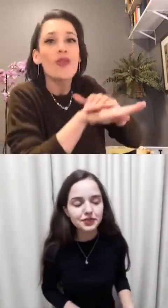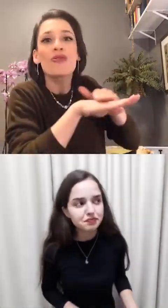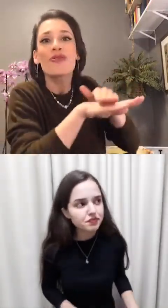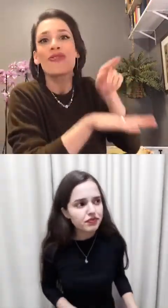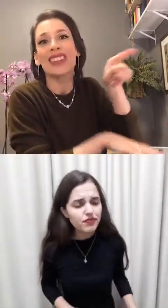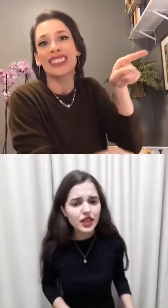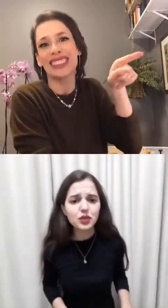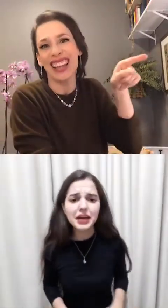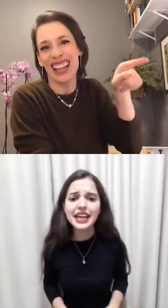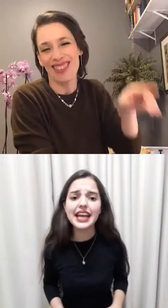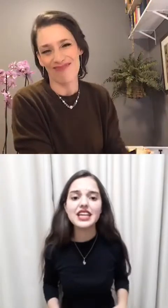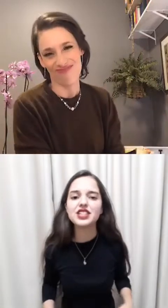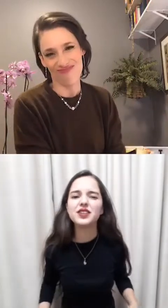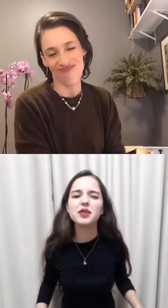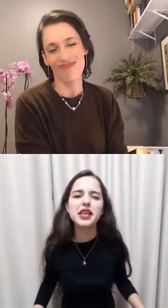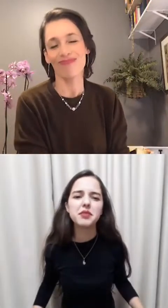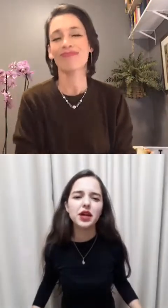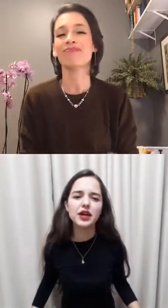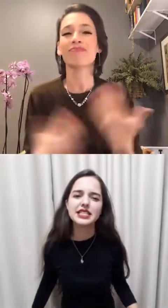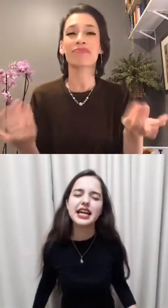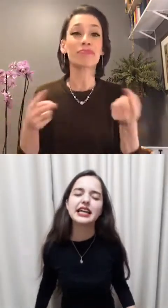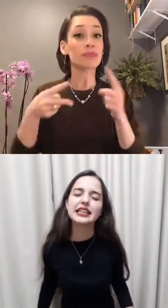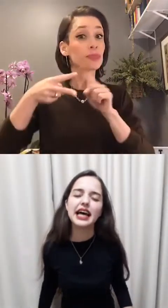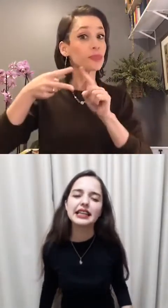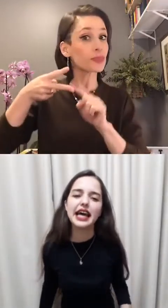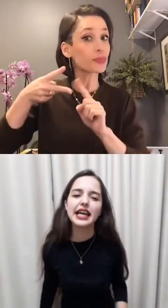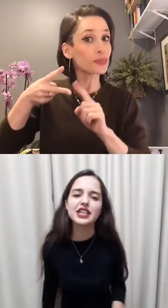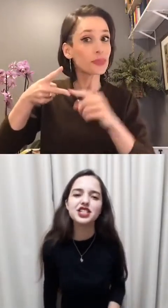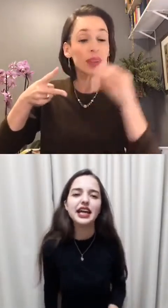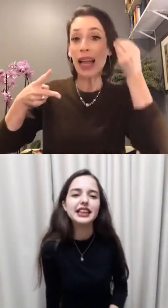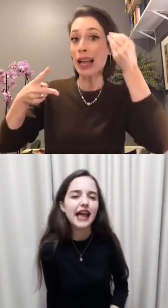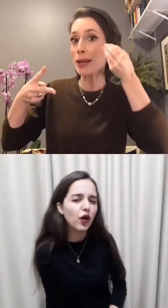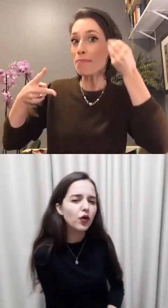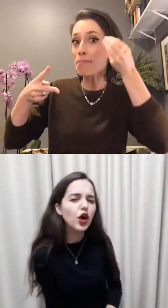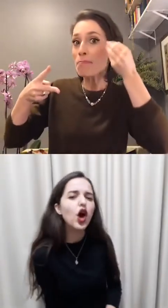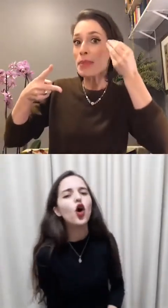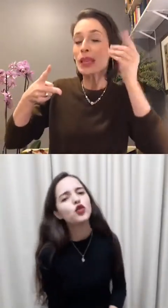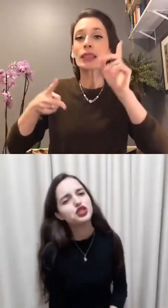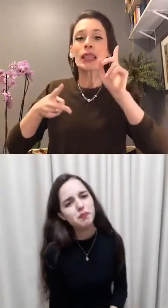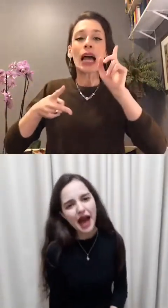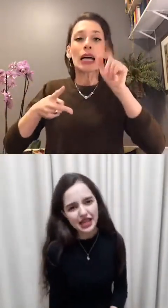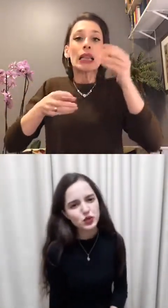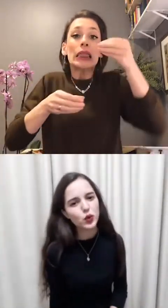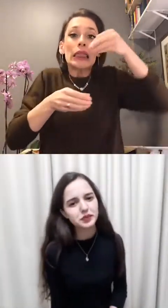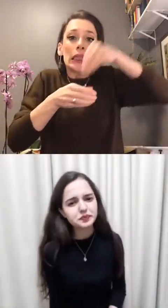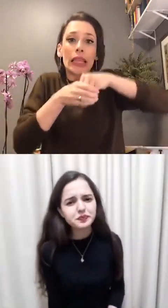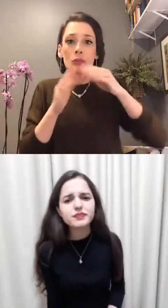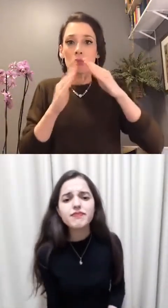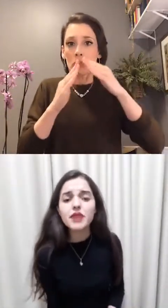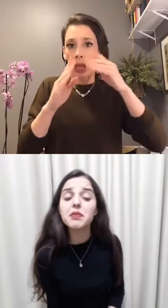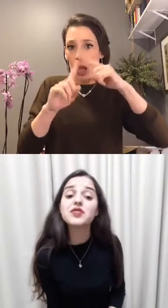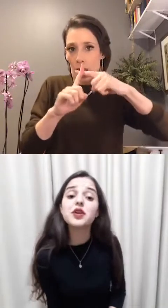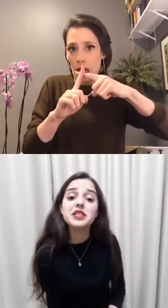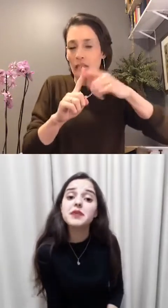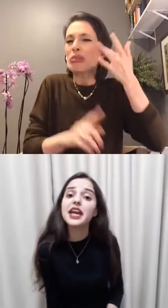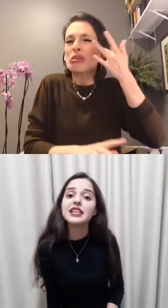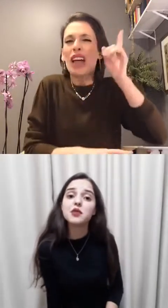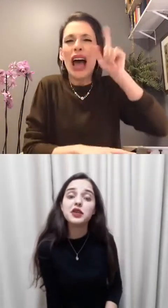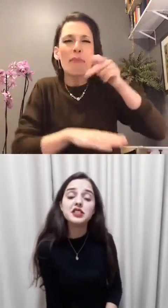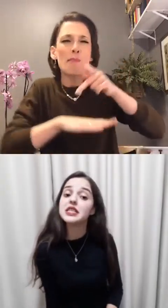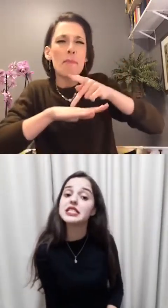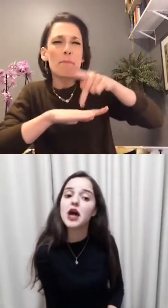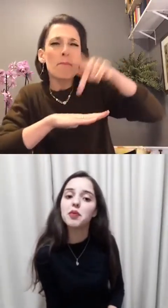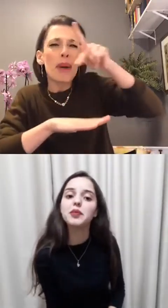cantata, numa igreja. Eu não me lembro agora se a cantata era de Natal ou de Páscoa. Mas foi uma experiência